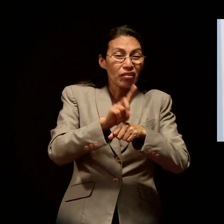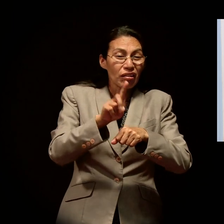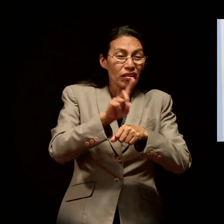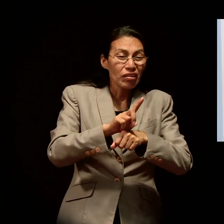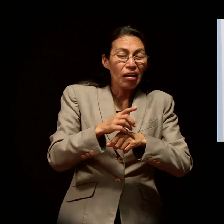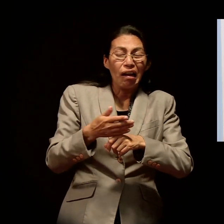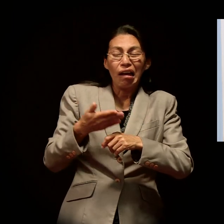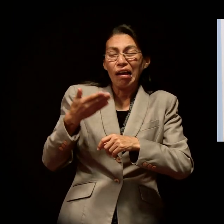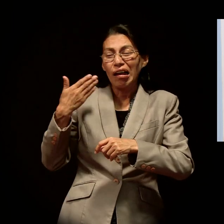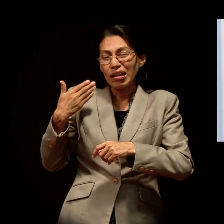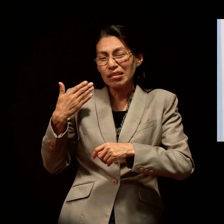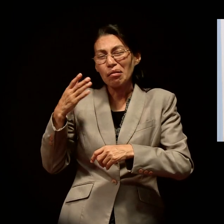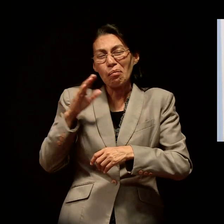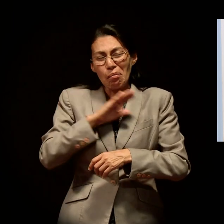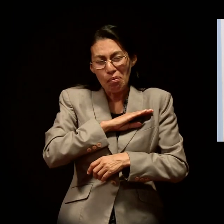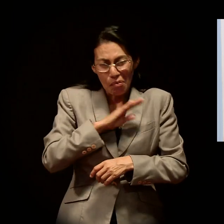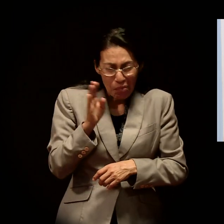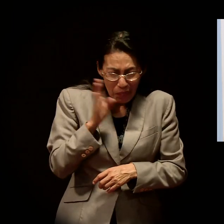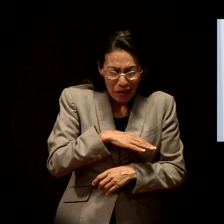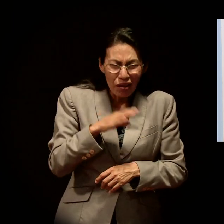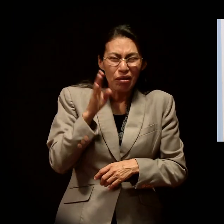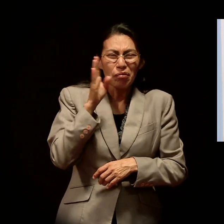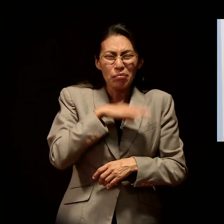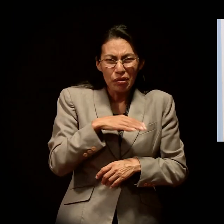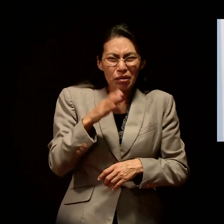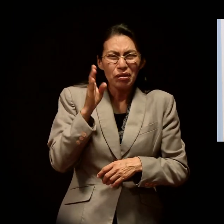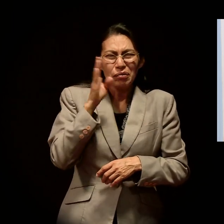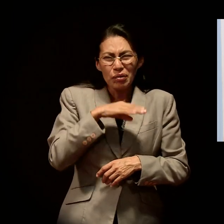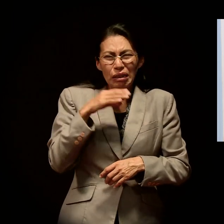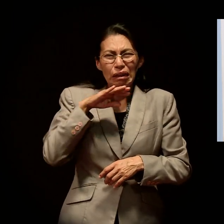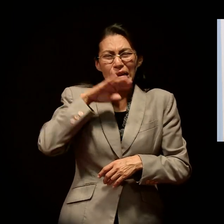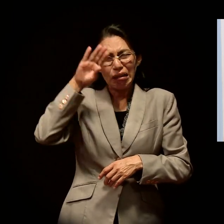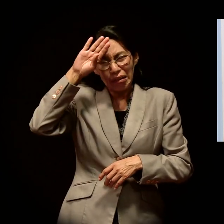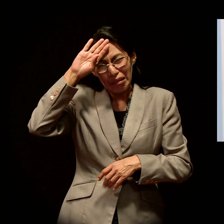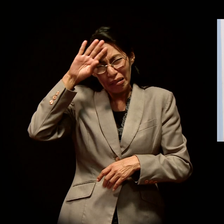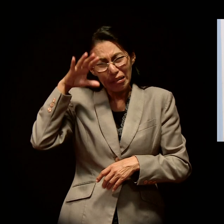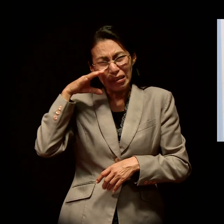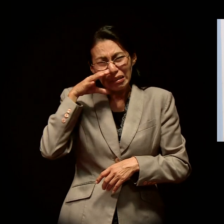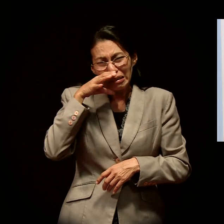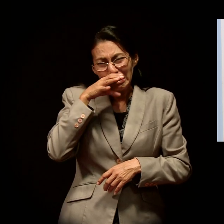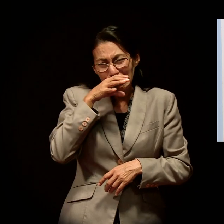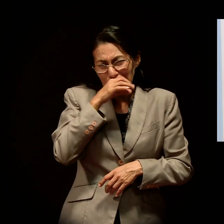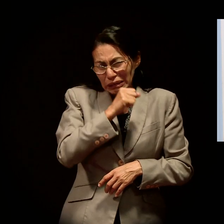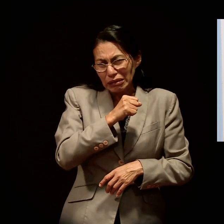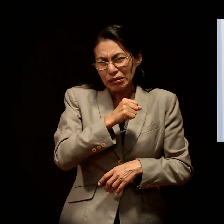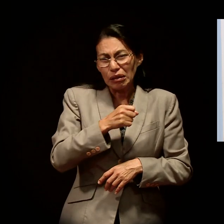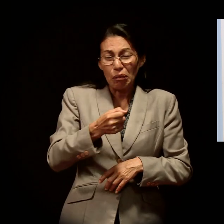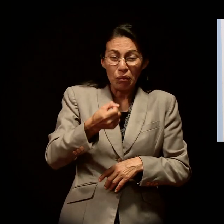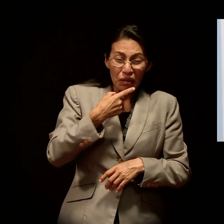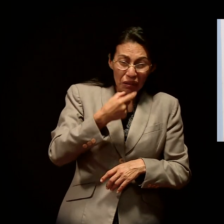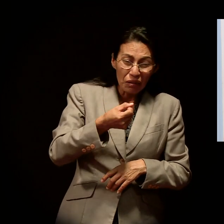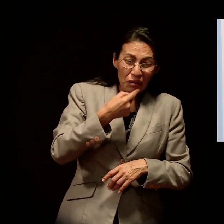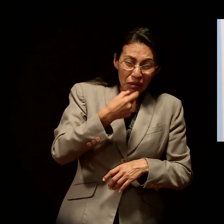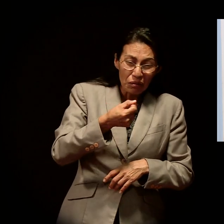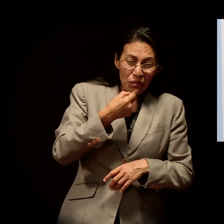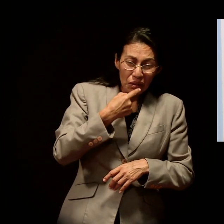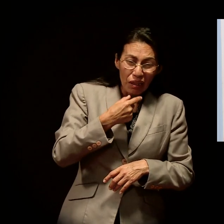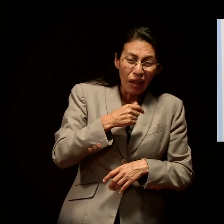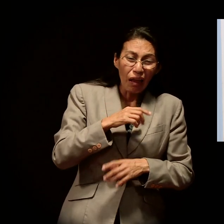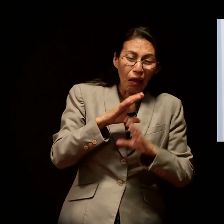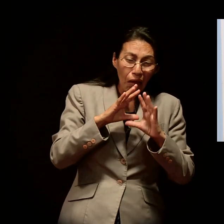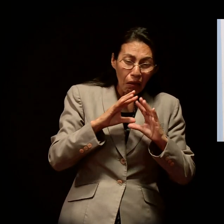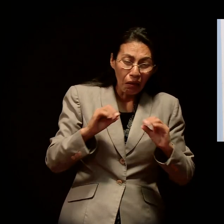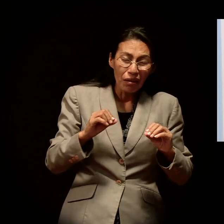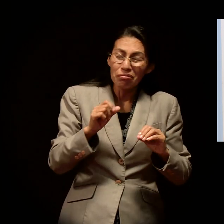por varios días había estado había ido a médicos había tomado ciertas medicinas pero